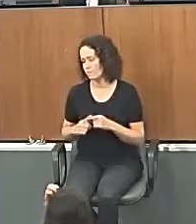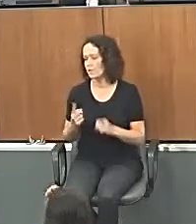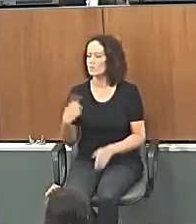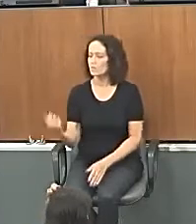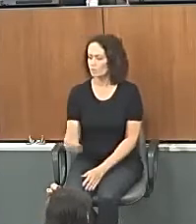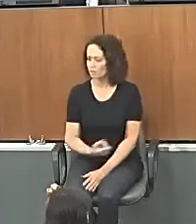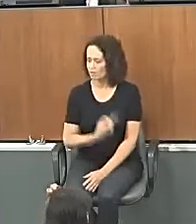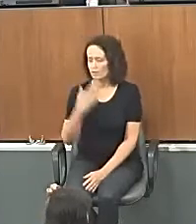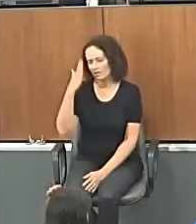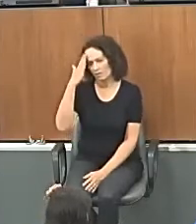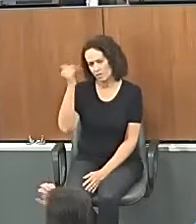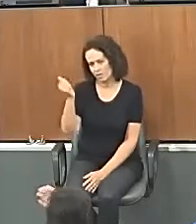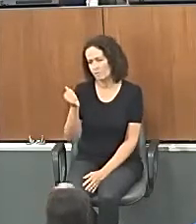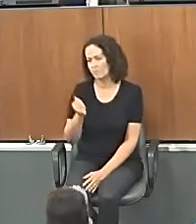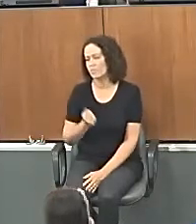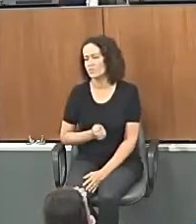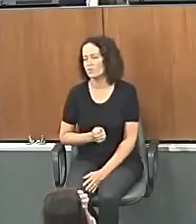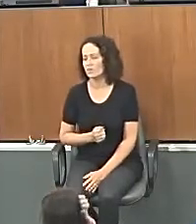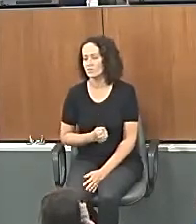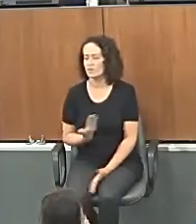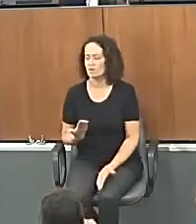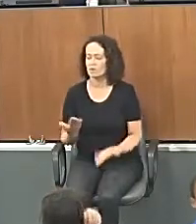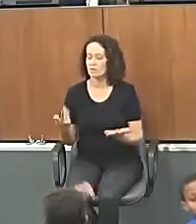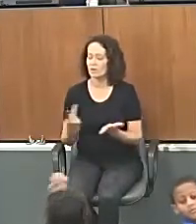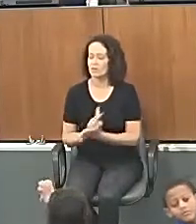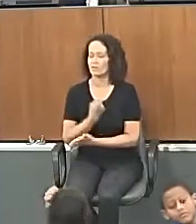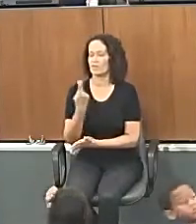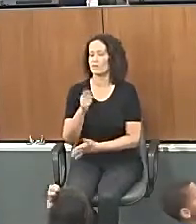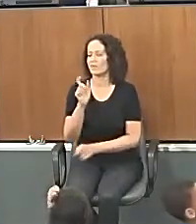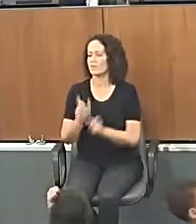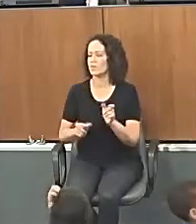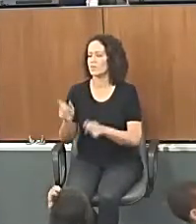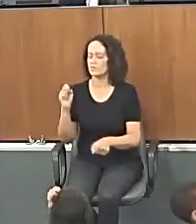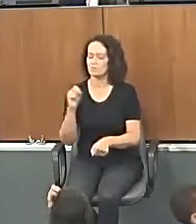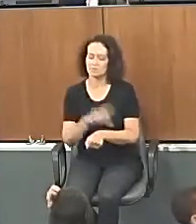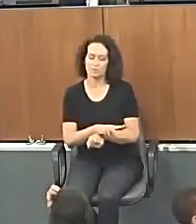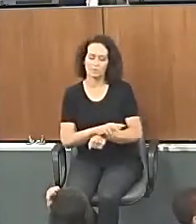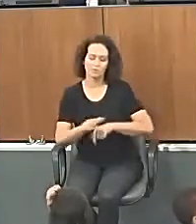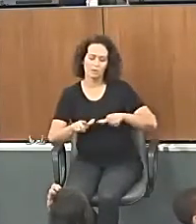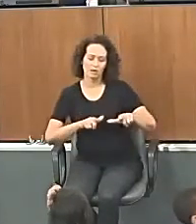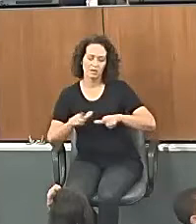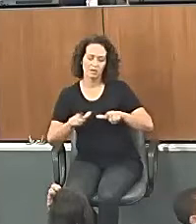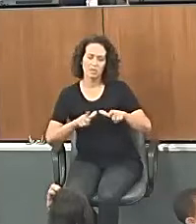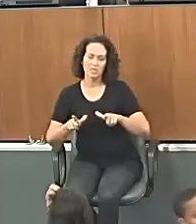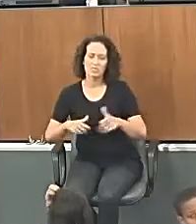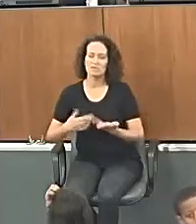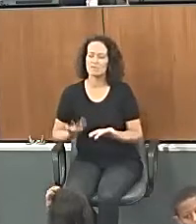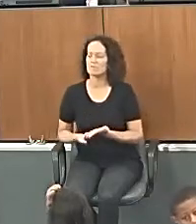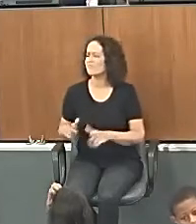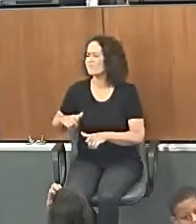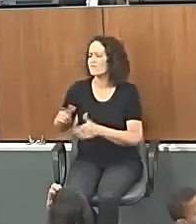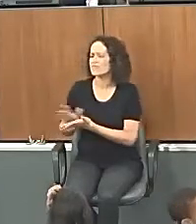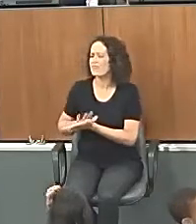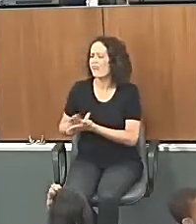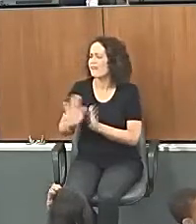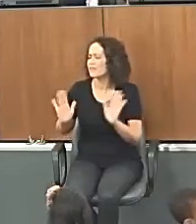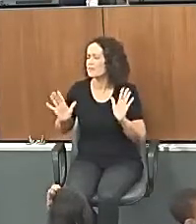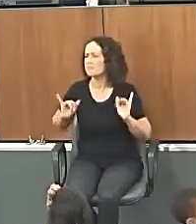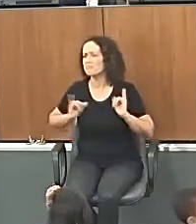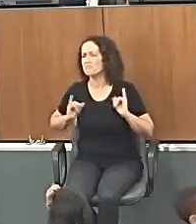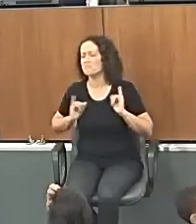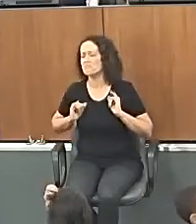que a pessoa com deficiência é inserida dentro da empresa e às vezes nem vai trabalhar recebe sem trabalhar recebe também uma quantia muito